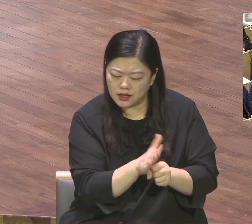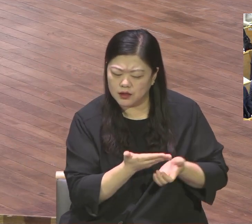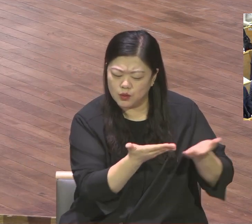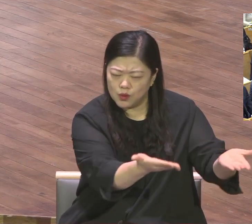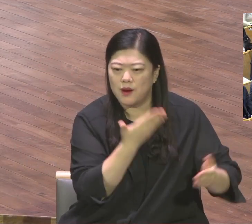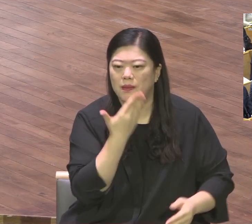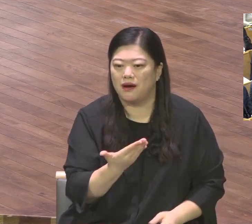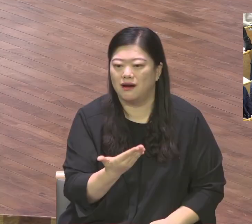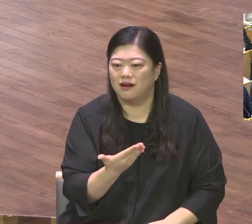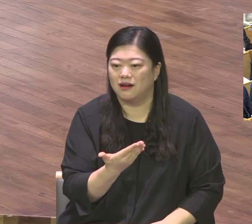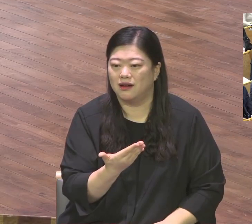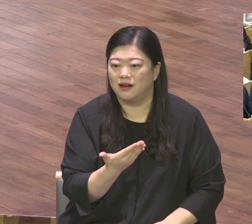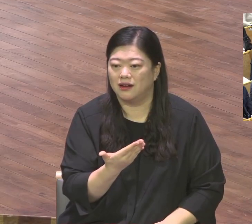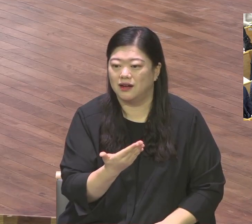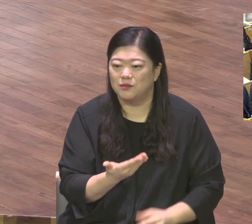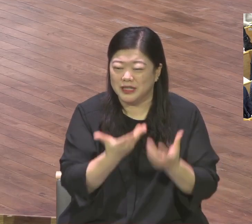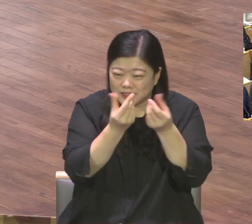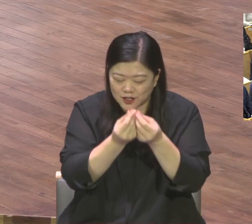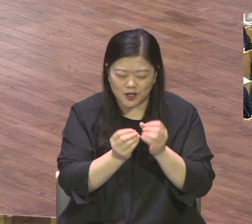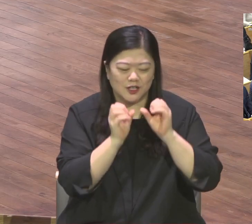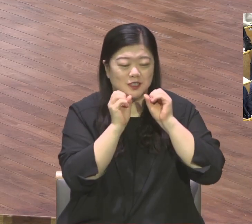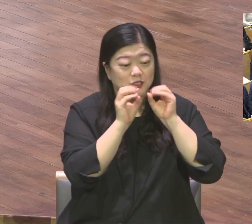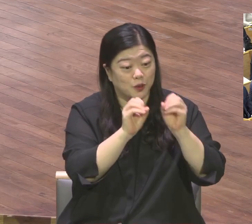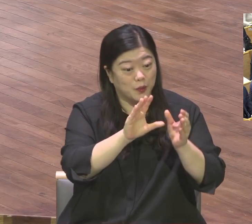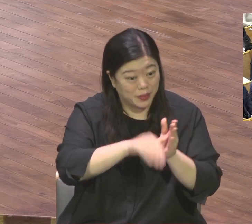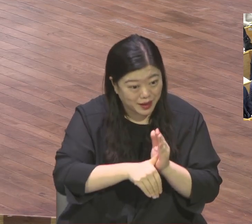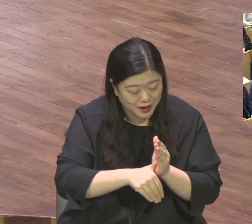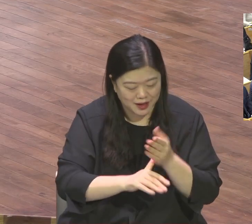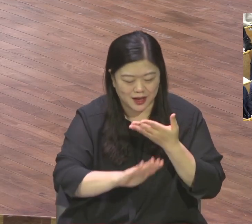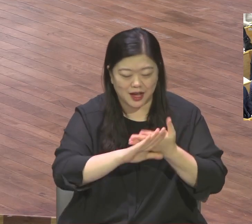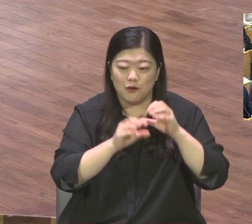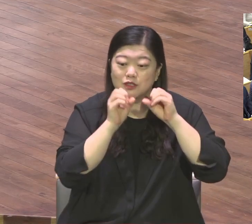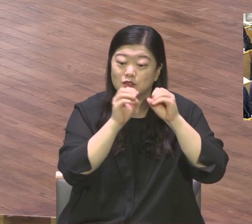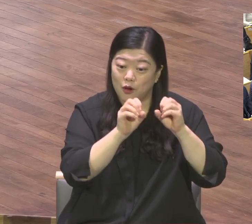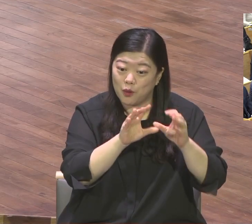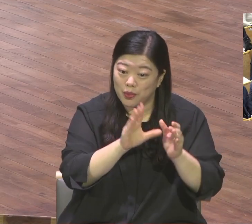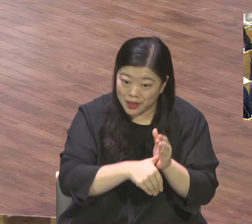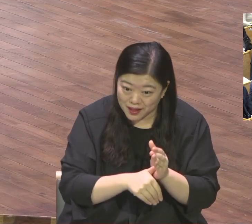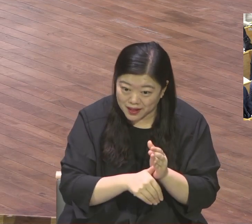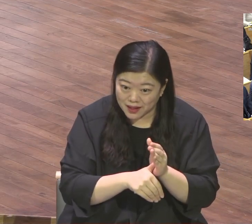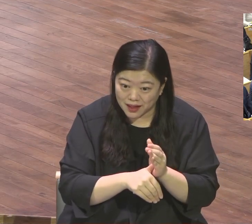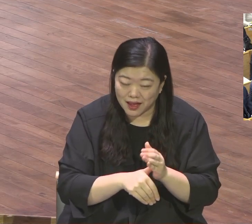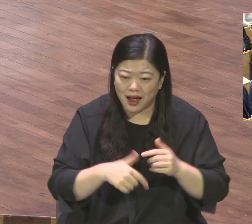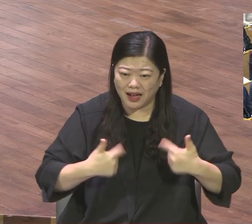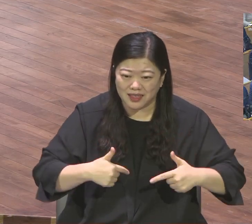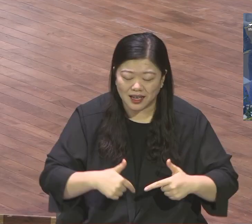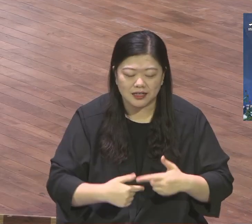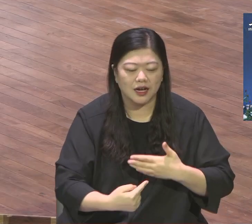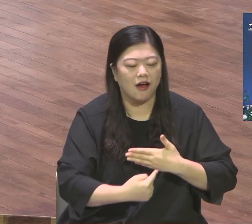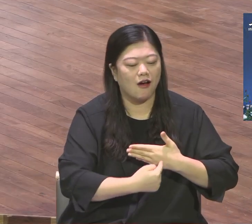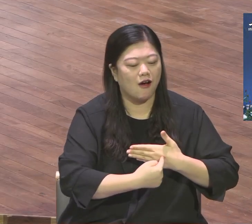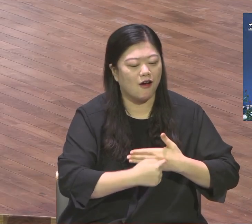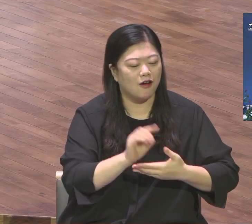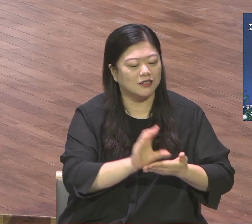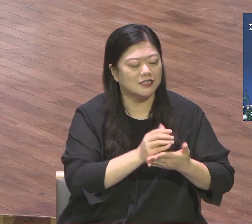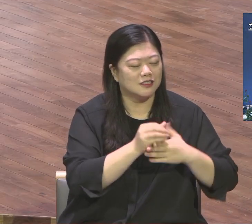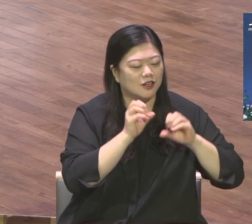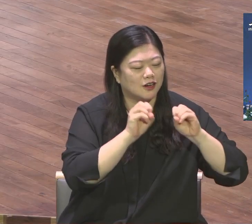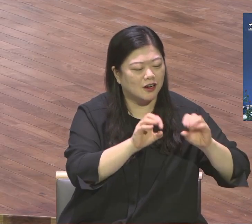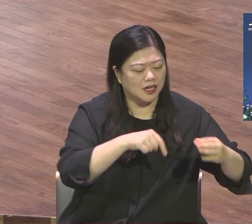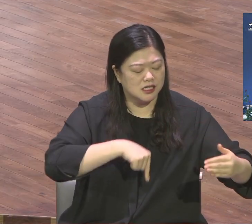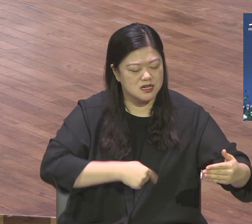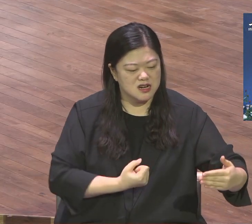뭐 사역을 한다, 전도를 한다, 뭐 무슨 선교를 한다, 마음속에 뭐가 있어야 되느냐? 영혼 사랑한